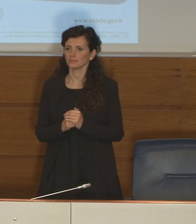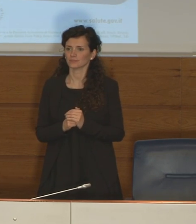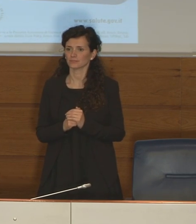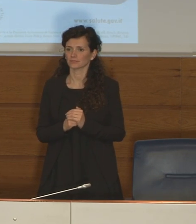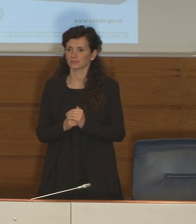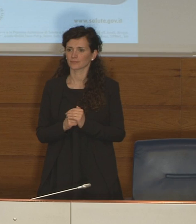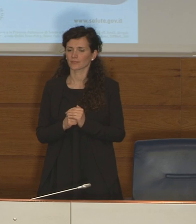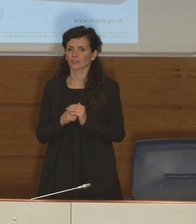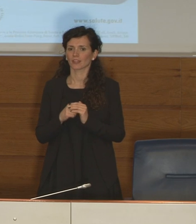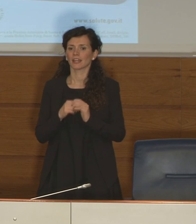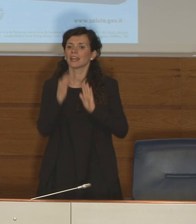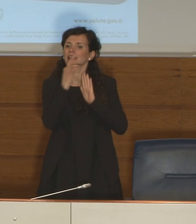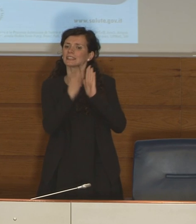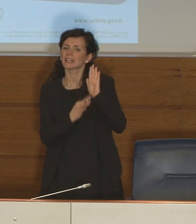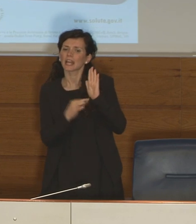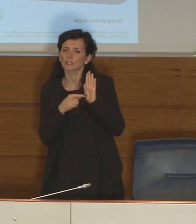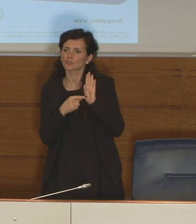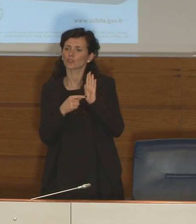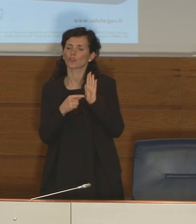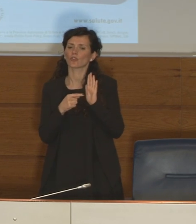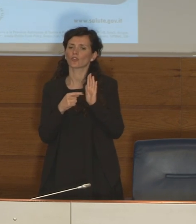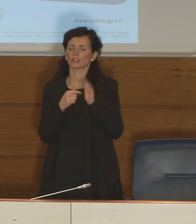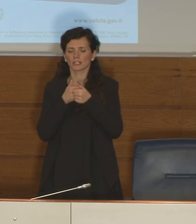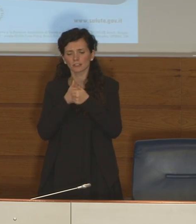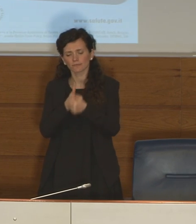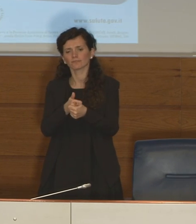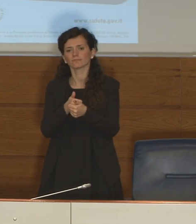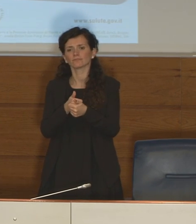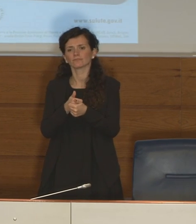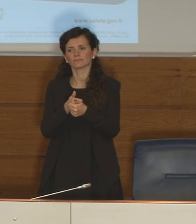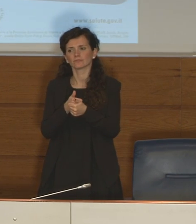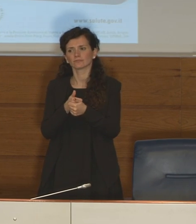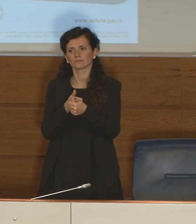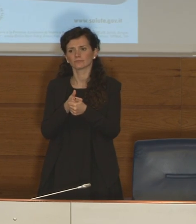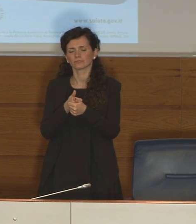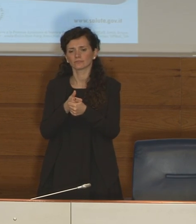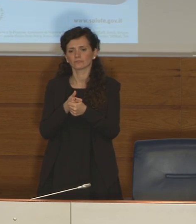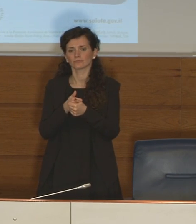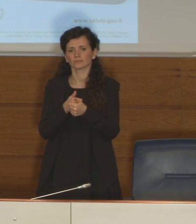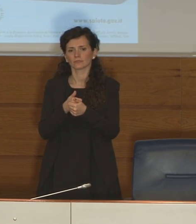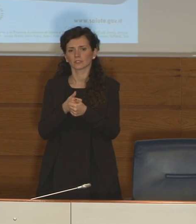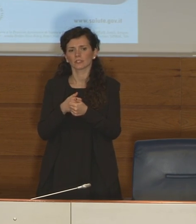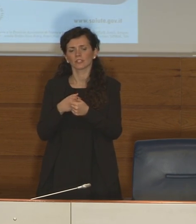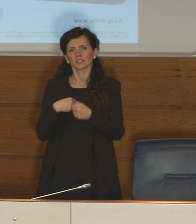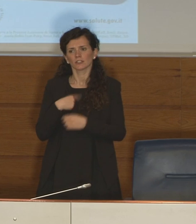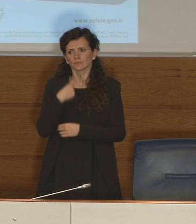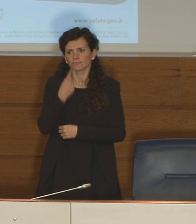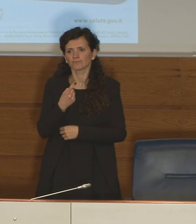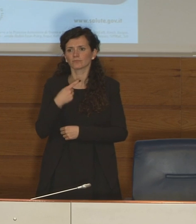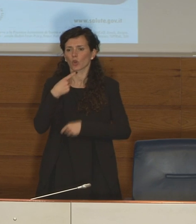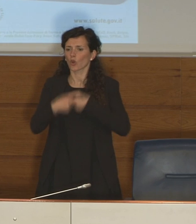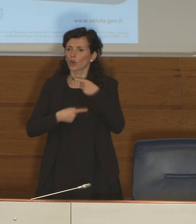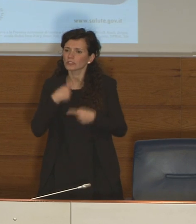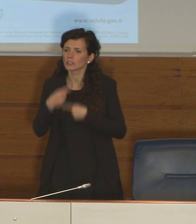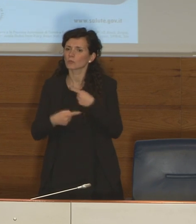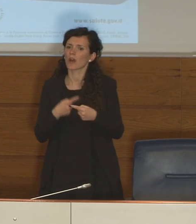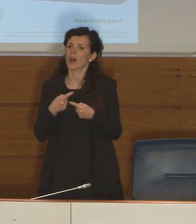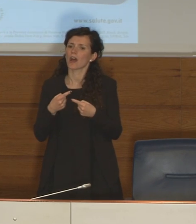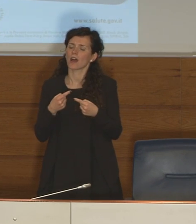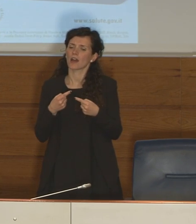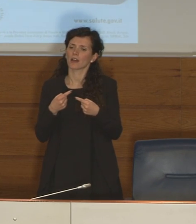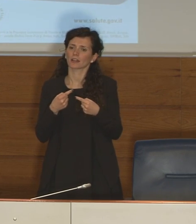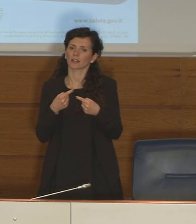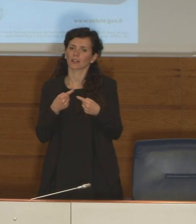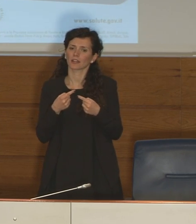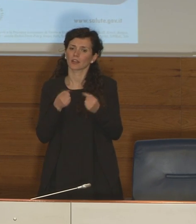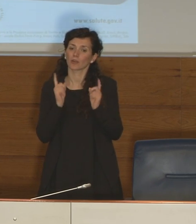servizio che possiamo dare sono quelle di in particolar modo continuare a non intasare i